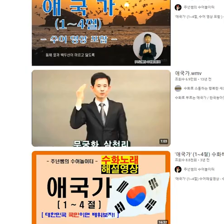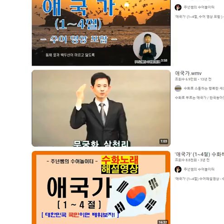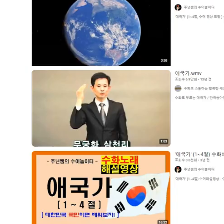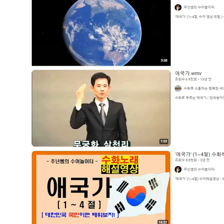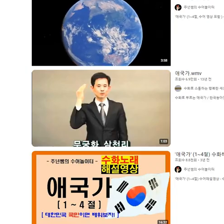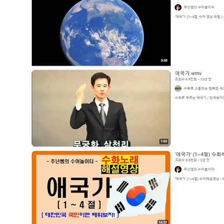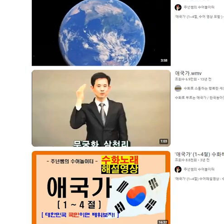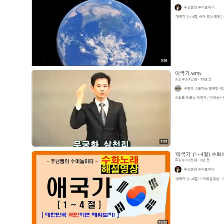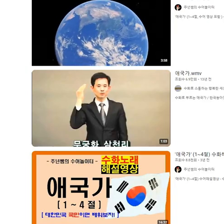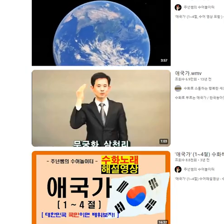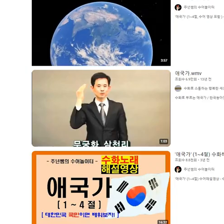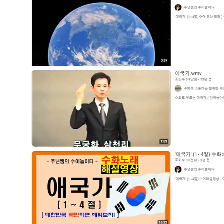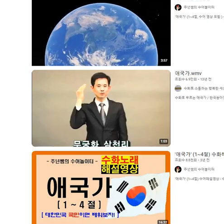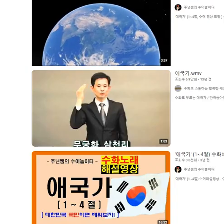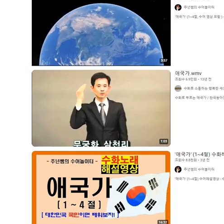공식적으로는 그